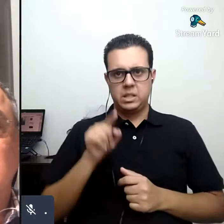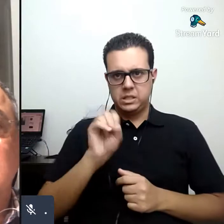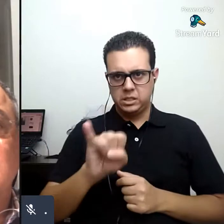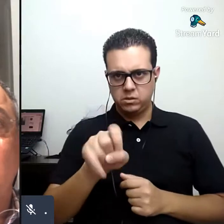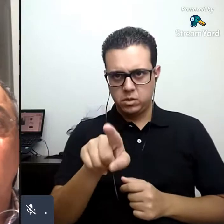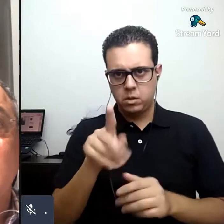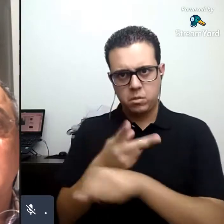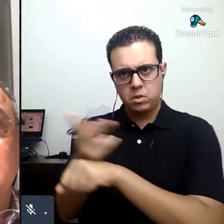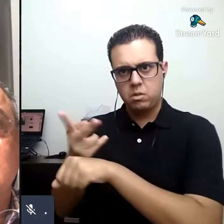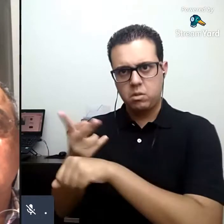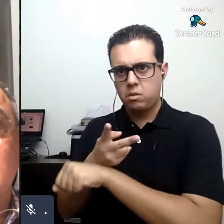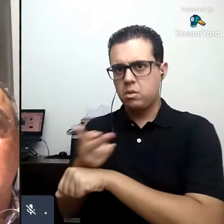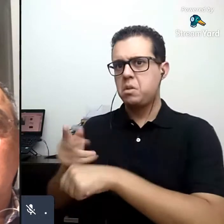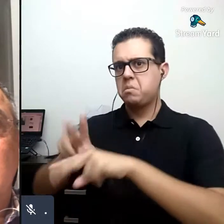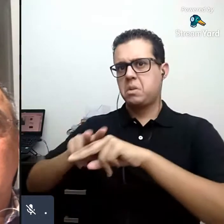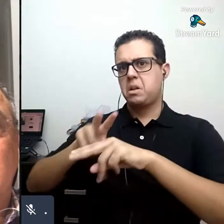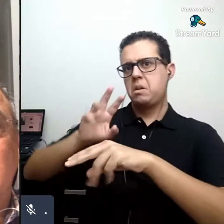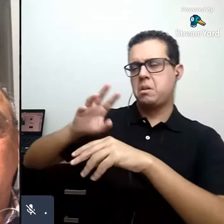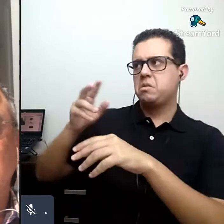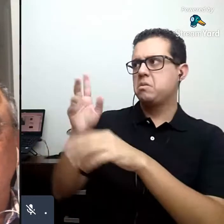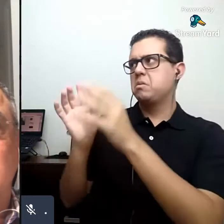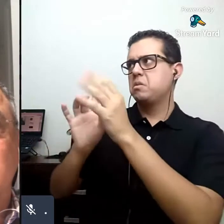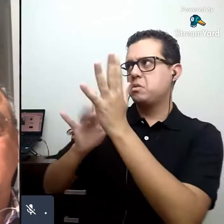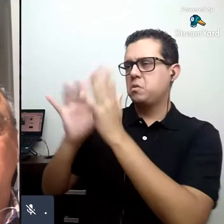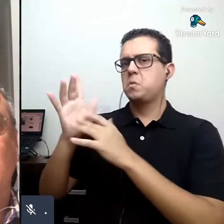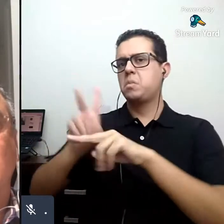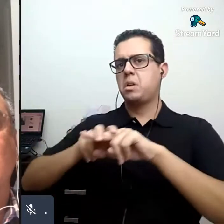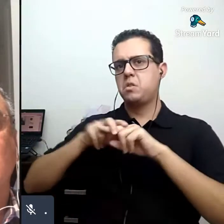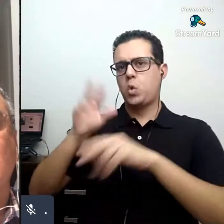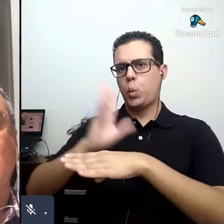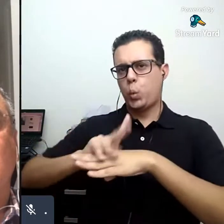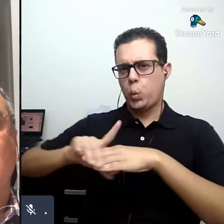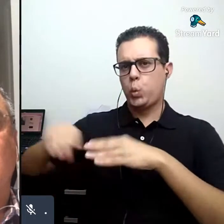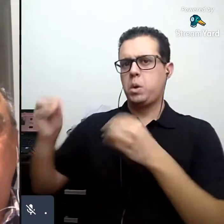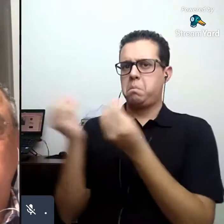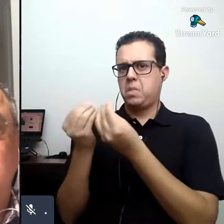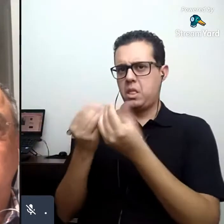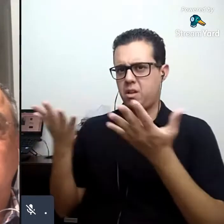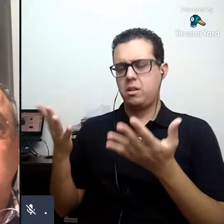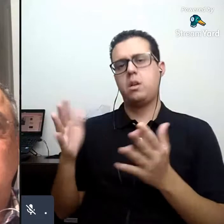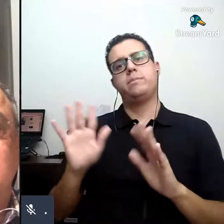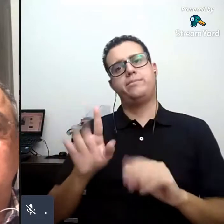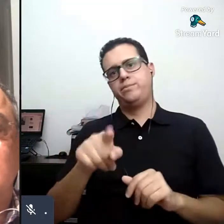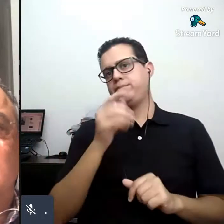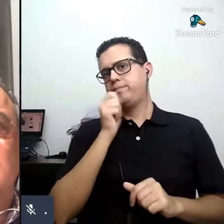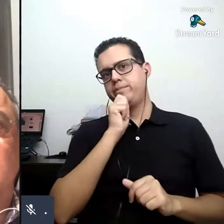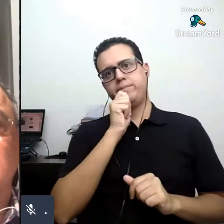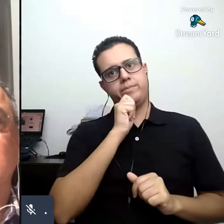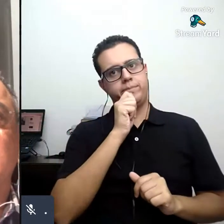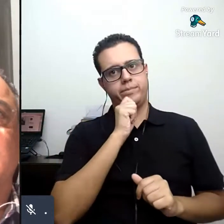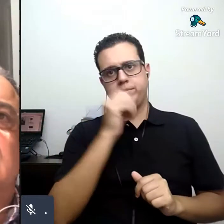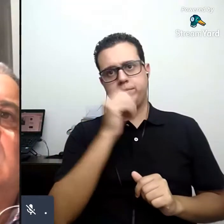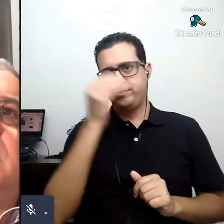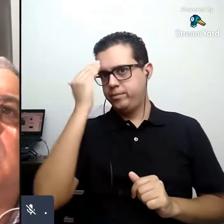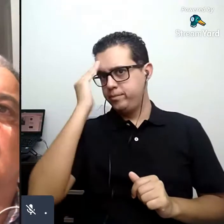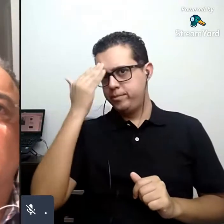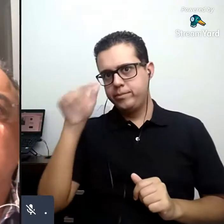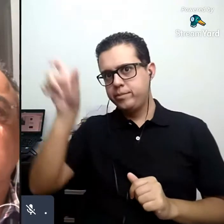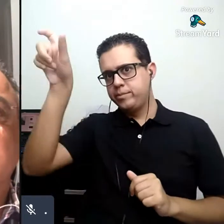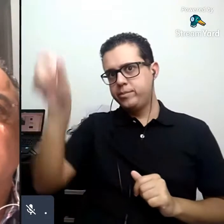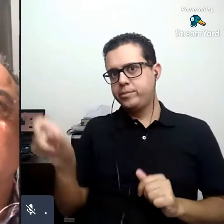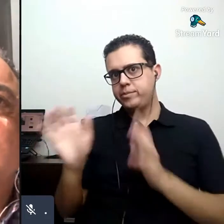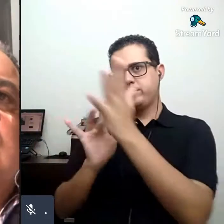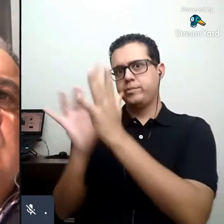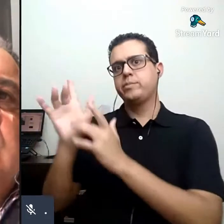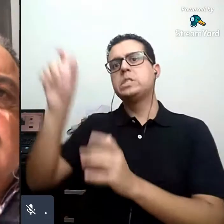por causa de cura, você ainda não entendeu quem é Jesus. Se você